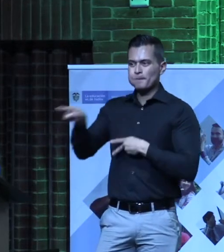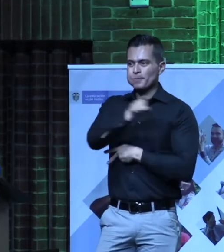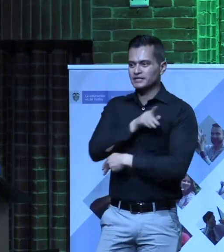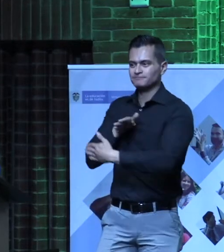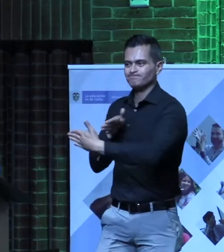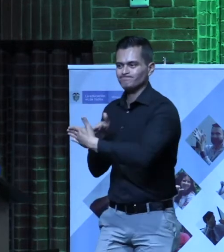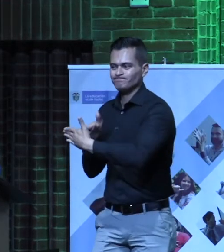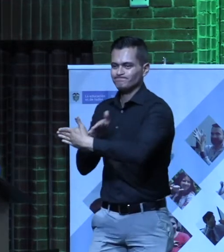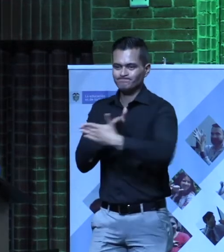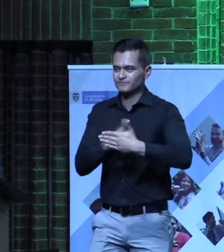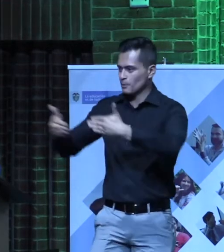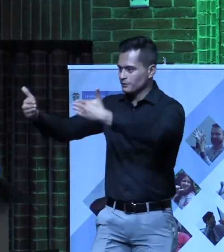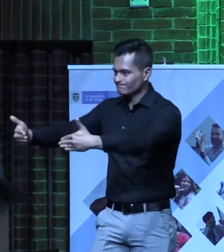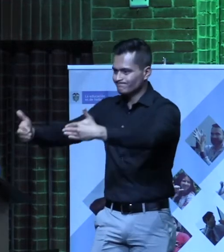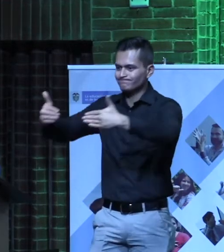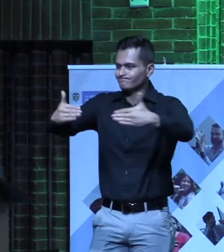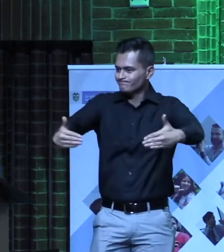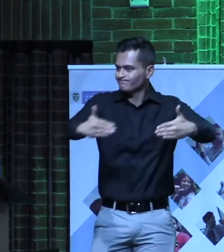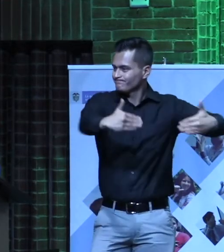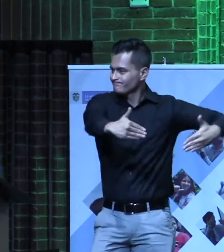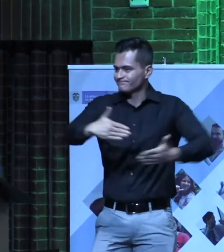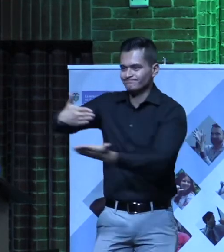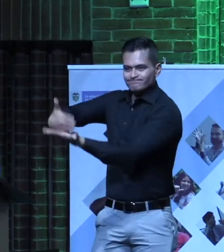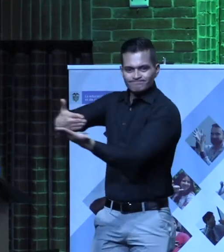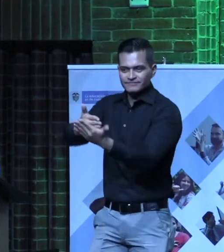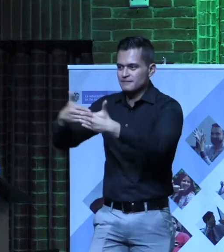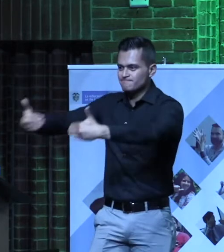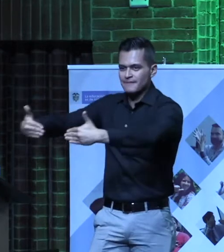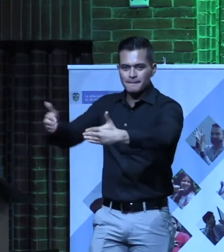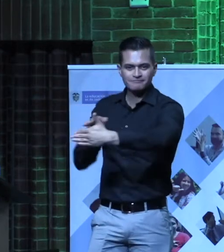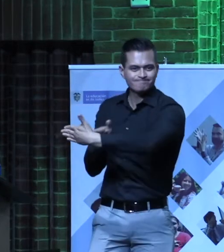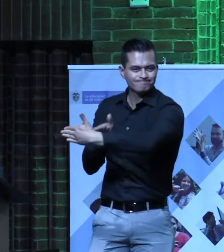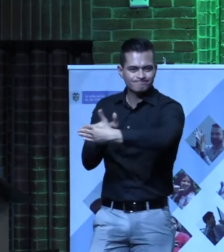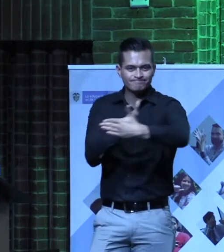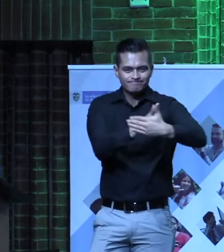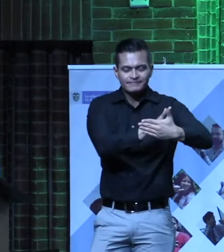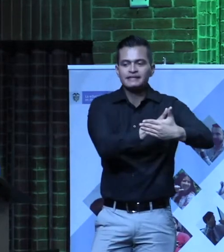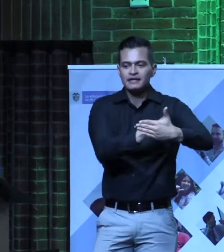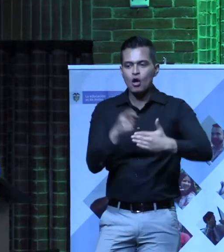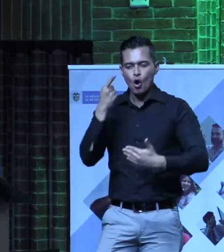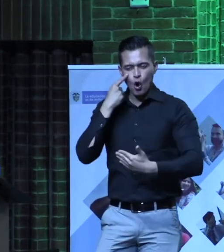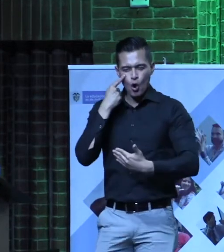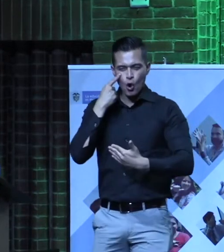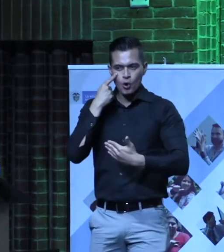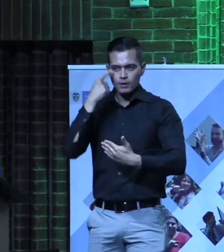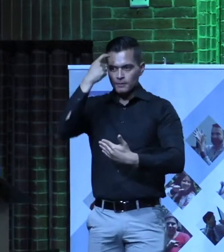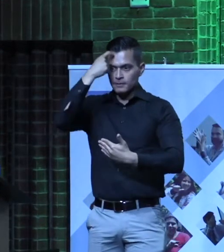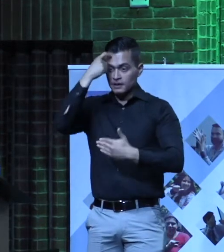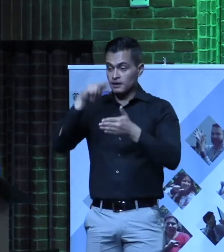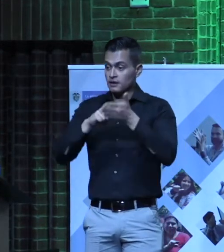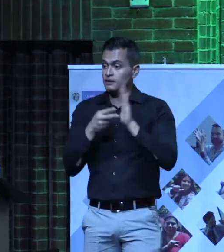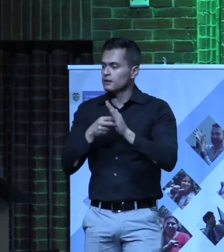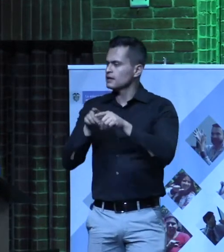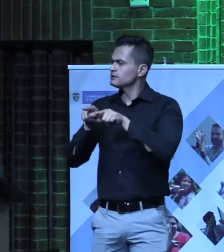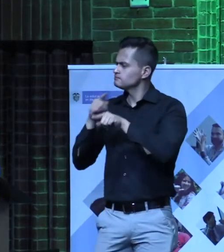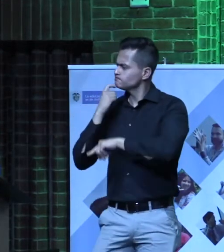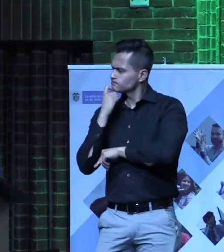un elemento clave y es que no debemos confundir las diferencias culturales con las desigualdades